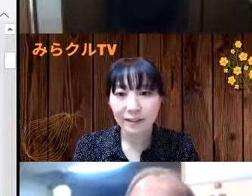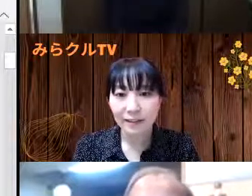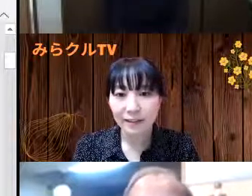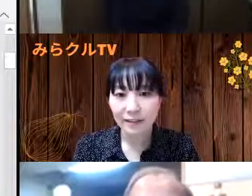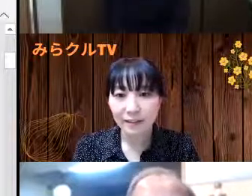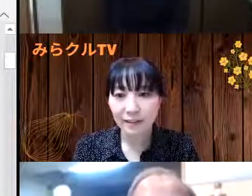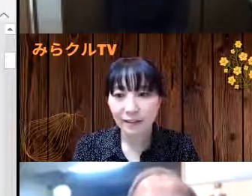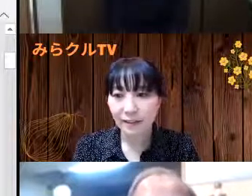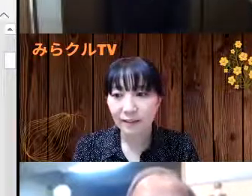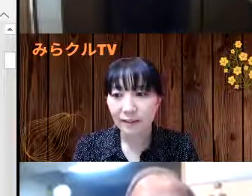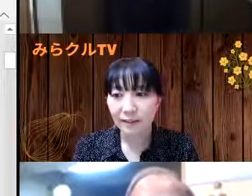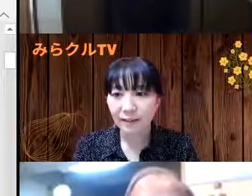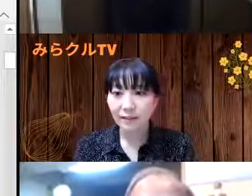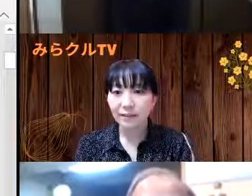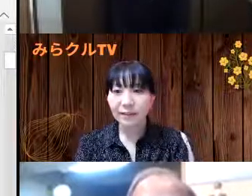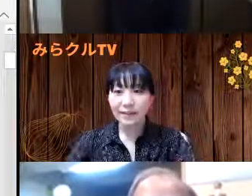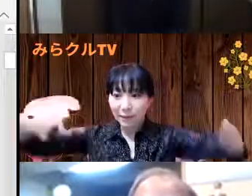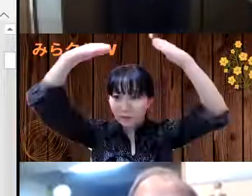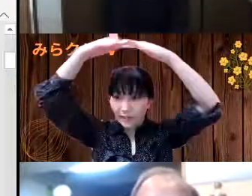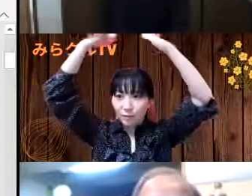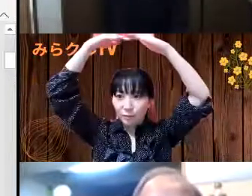ない。 映ってますよ、大丈夫。